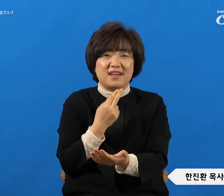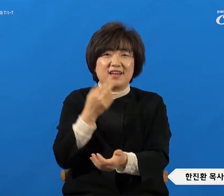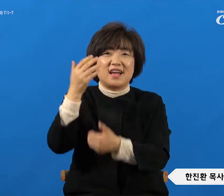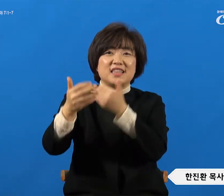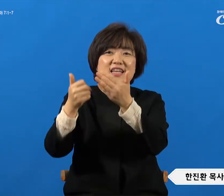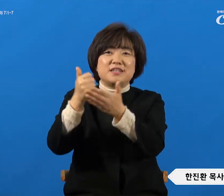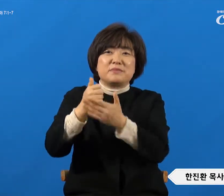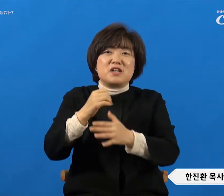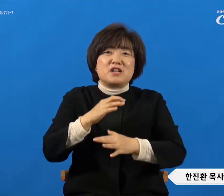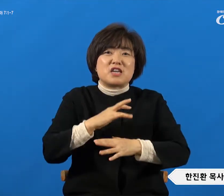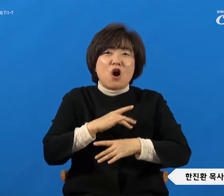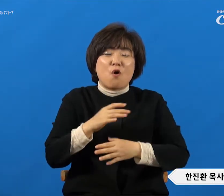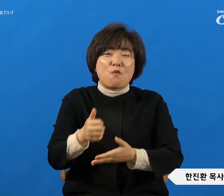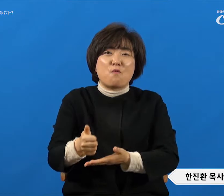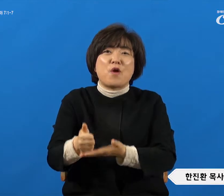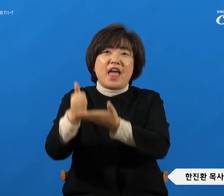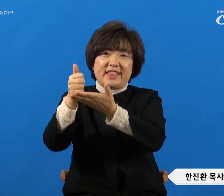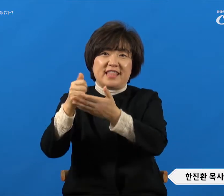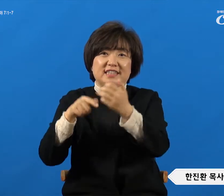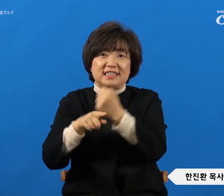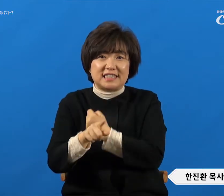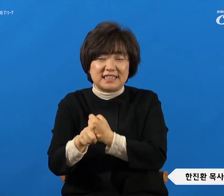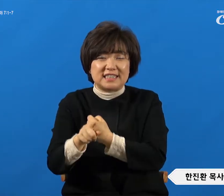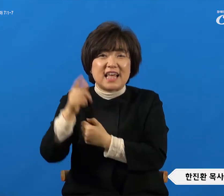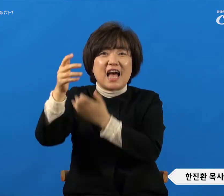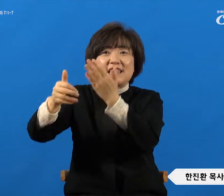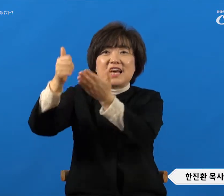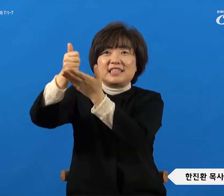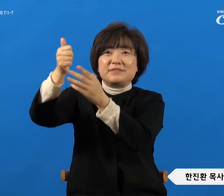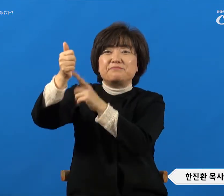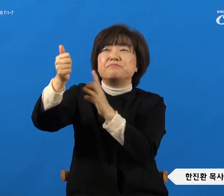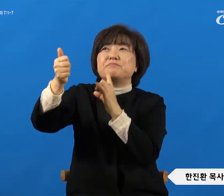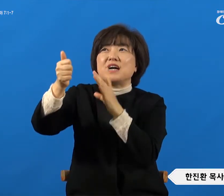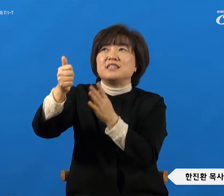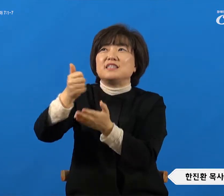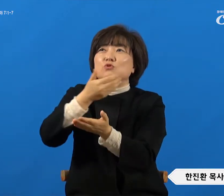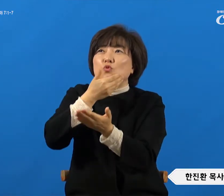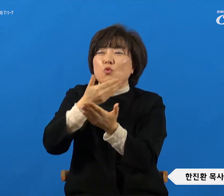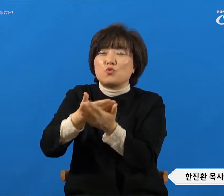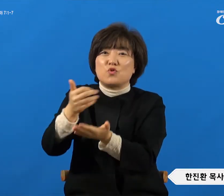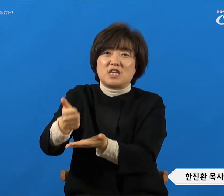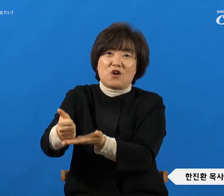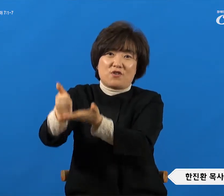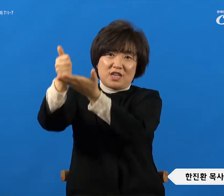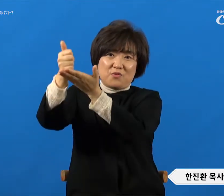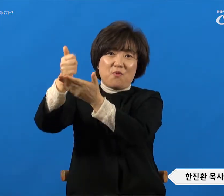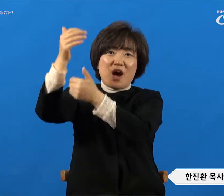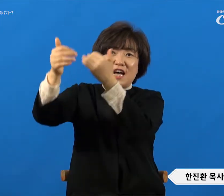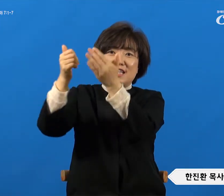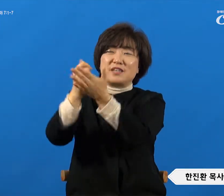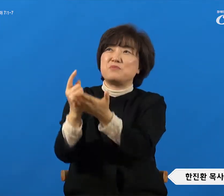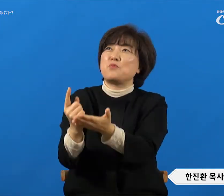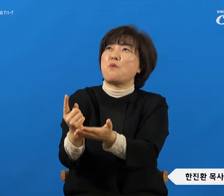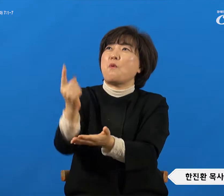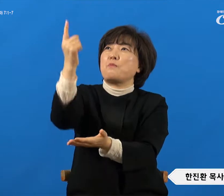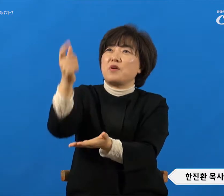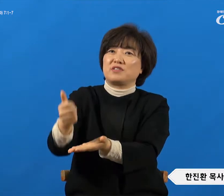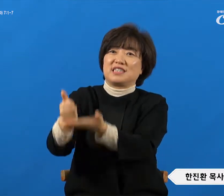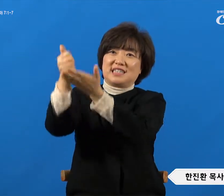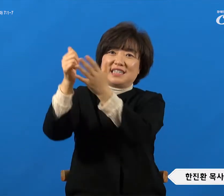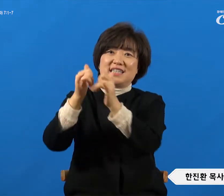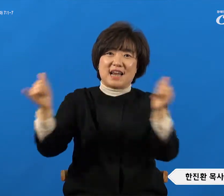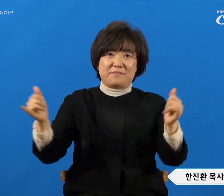하나님을 경외한다 하는 말은 하나님만을 존귀하게 여기고 하나님을 높이는 것을